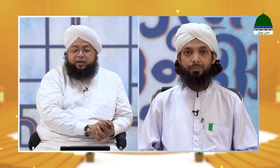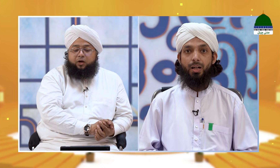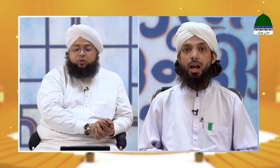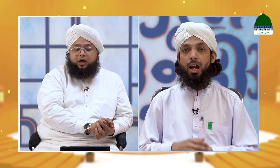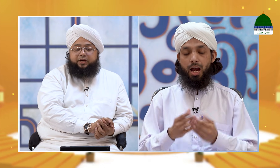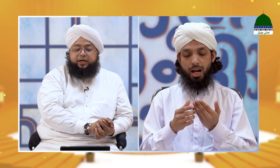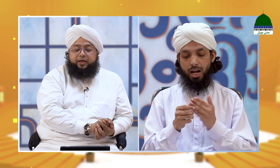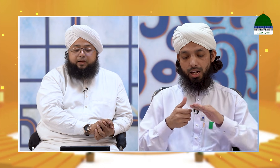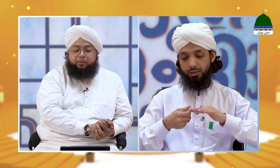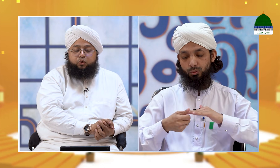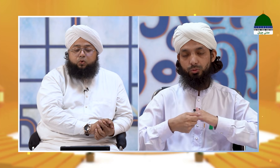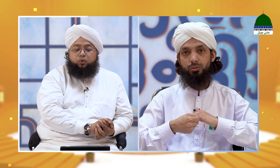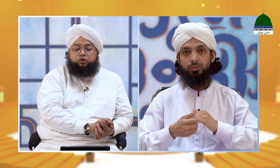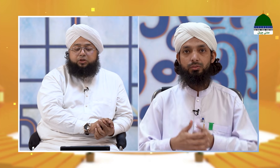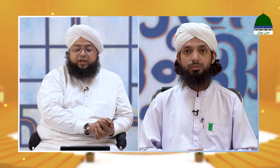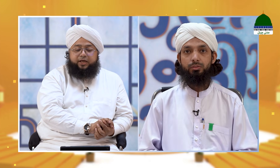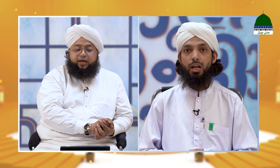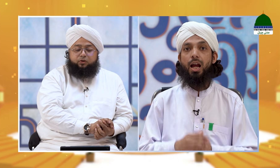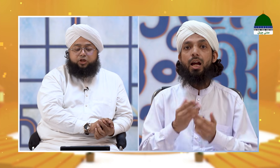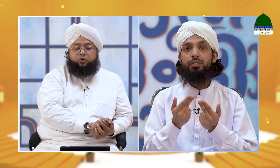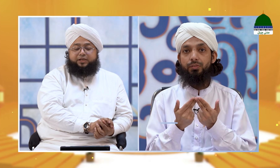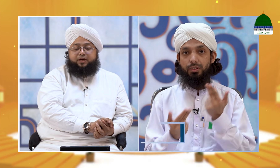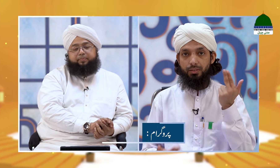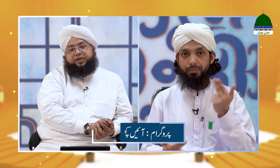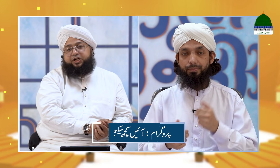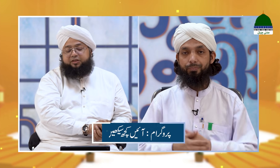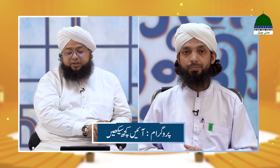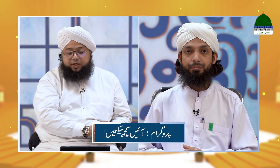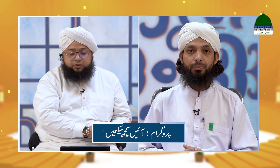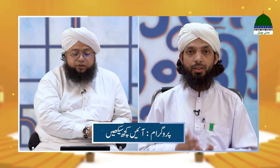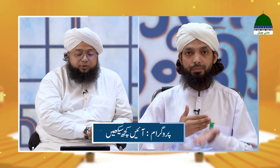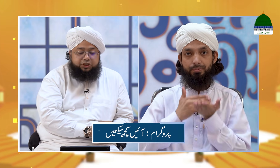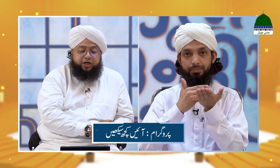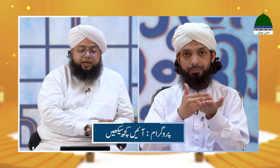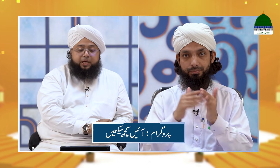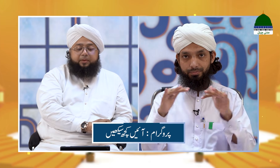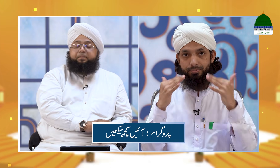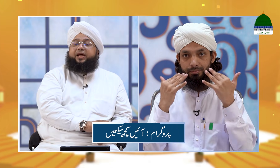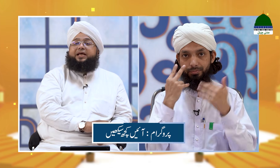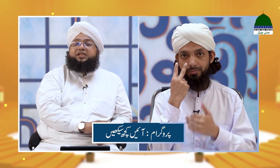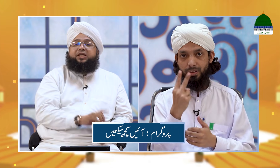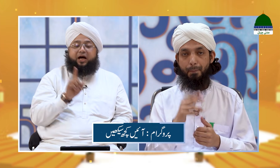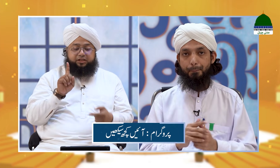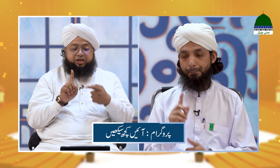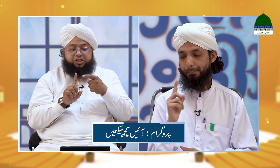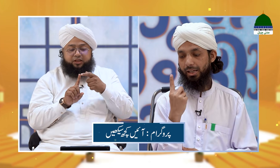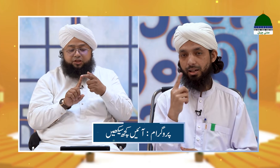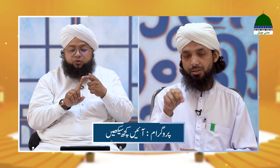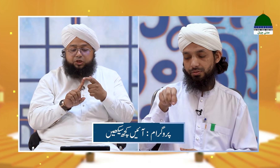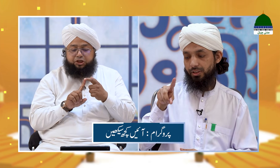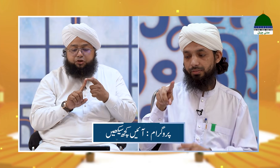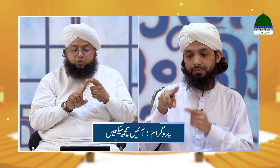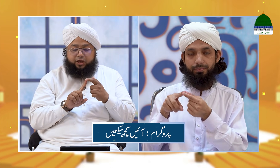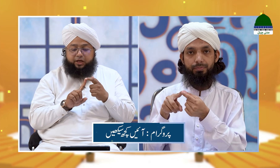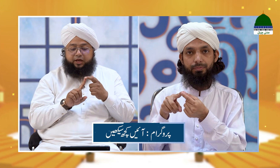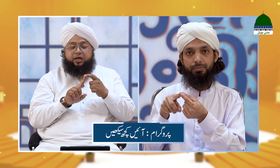ہاتھوں کے ناخن کاٹنے کے منقول جو طریقے ہیں اس کا خلاصہ پیش خدمت ہے، ذرا سن لیجئے۔ پہلے سیدھے ہاتھ کی شہادت کی